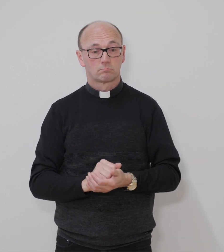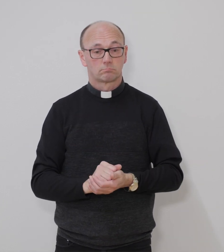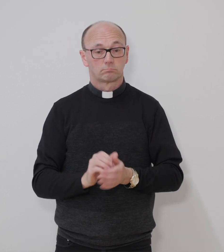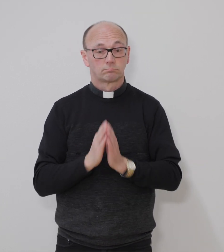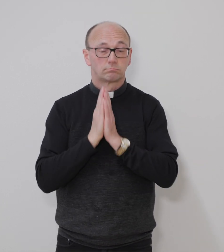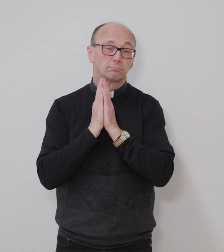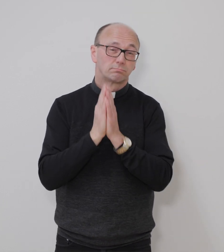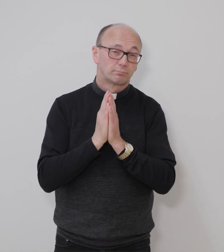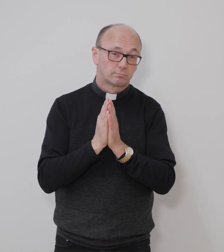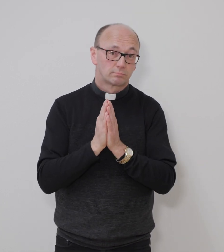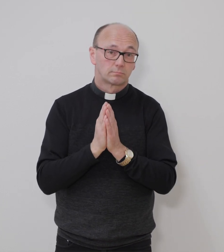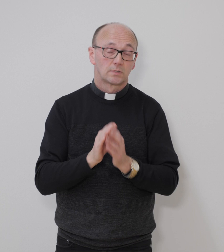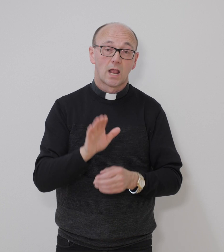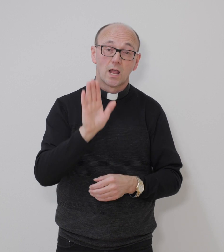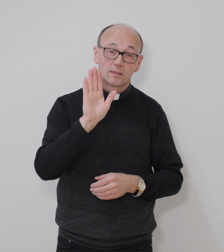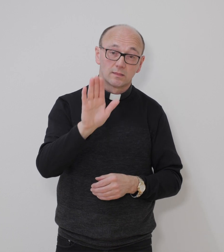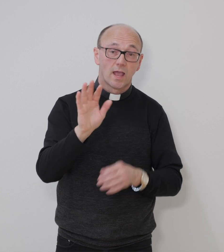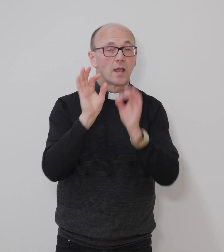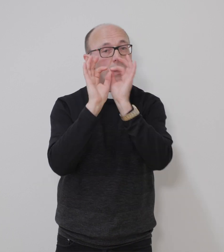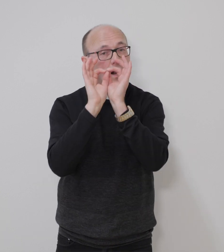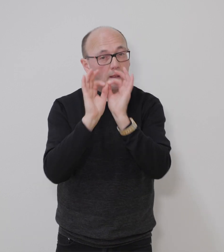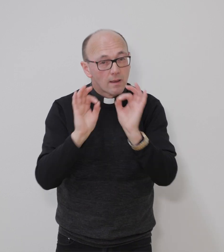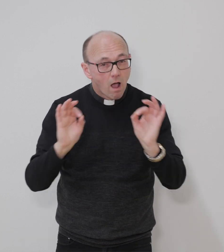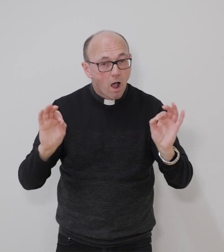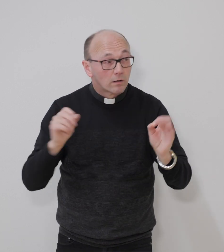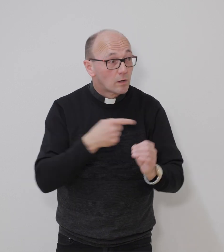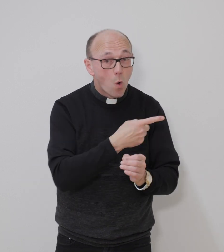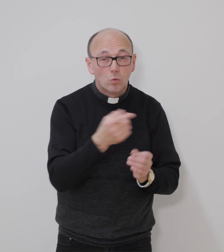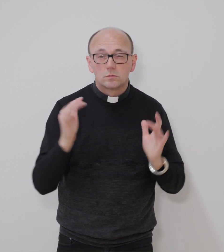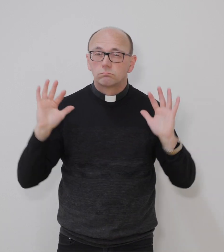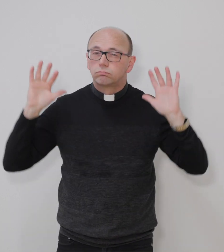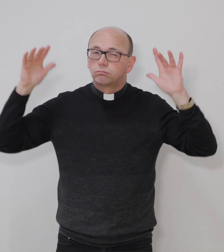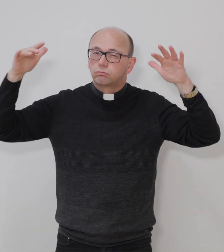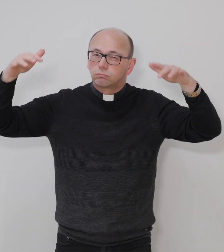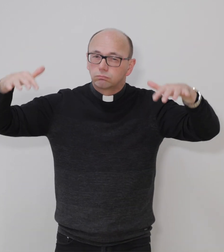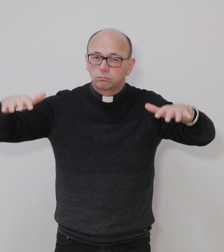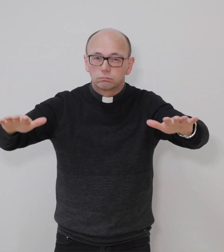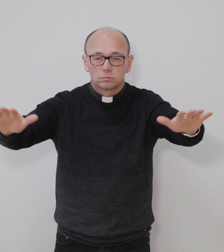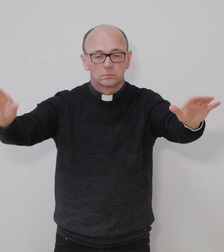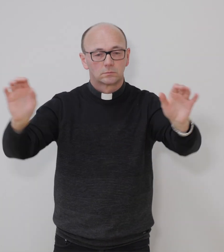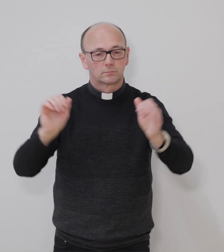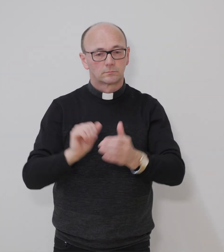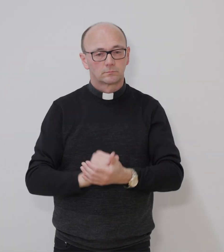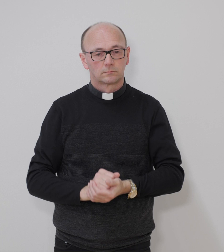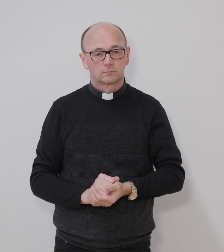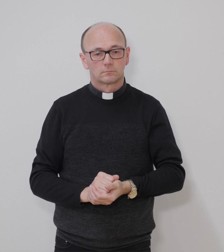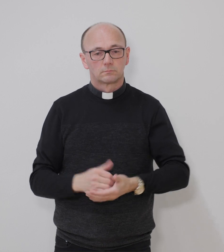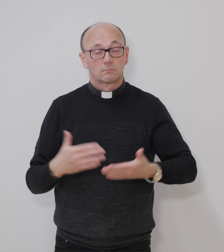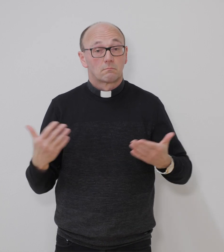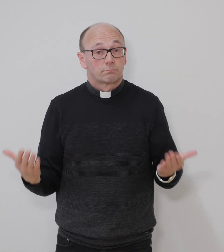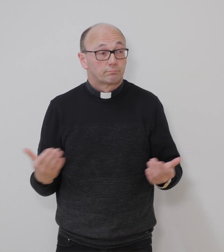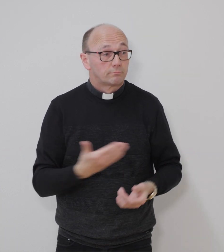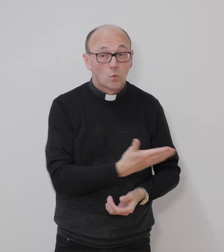Bedecke uns mit deinen Gnaden, da wir so schmählich dich